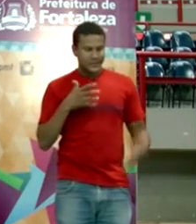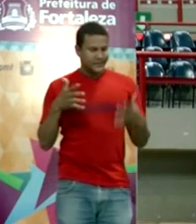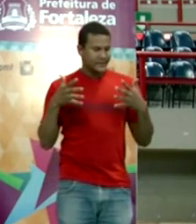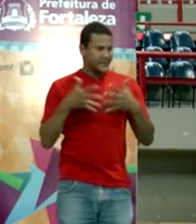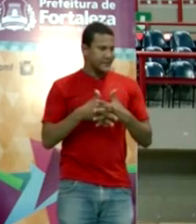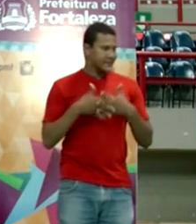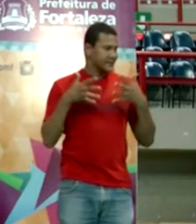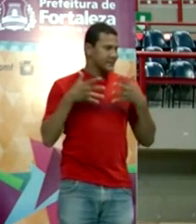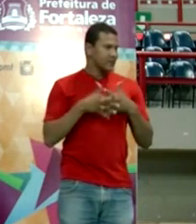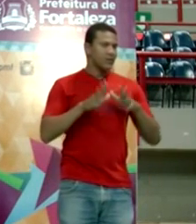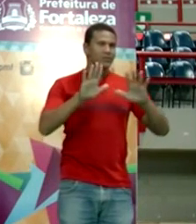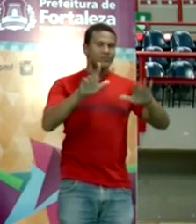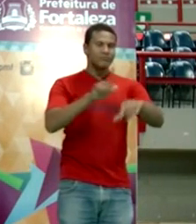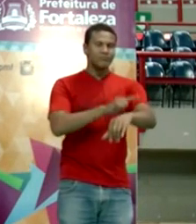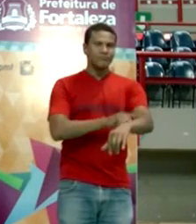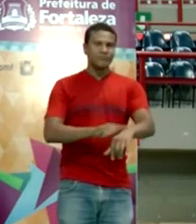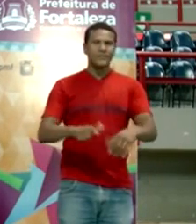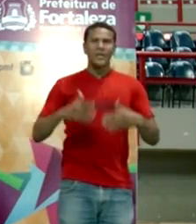nessa hora